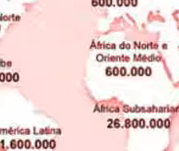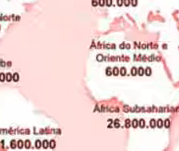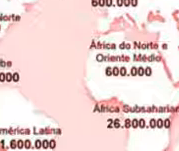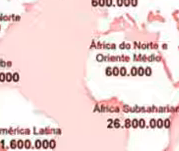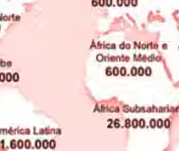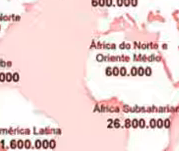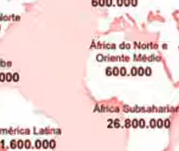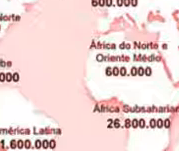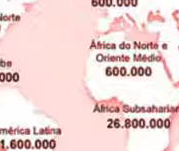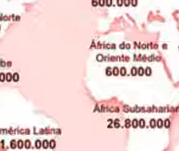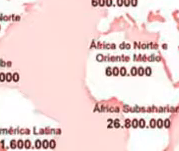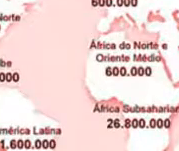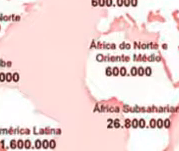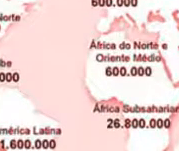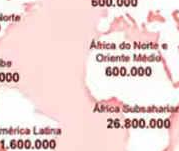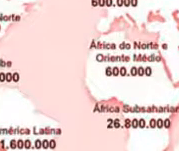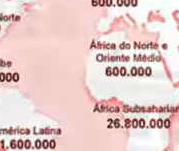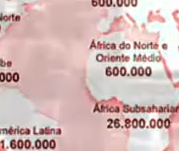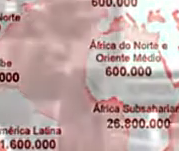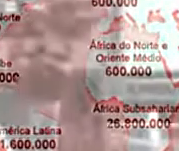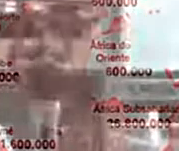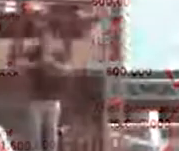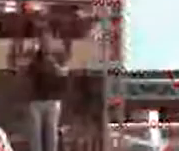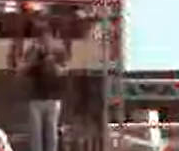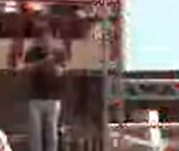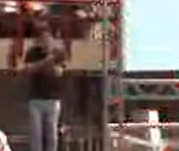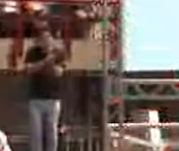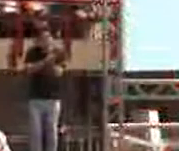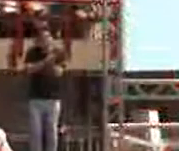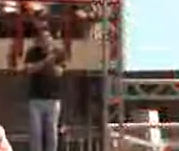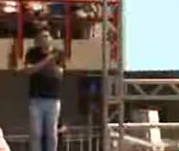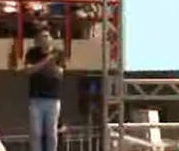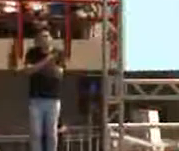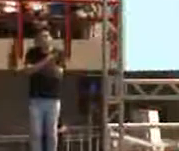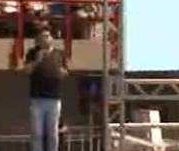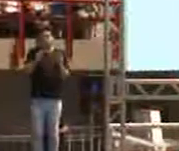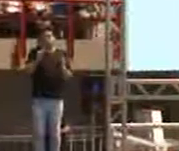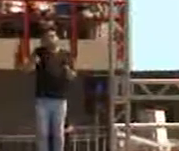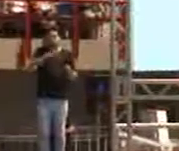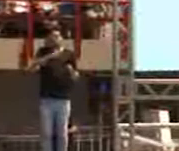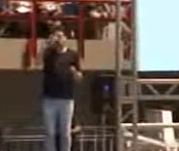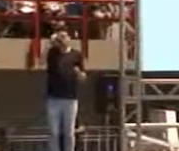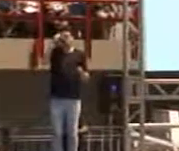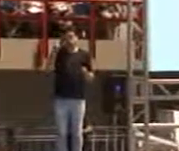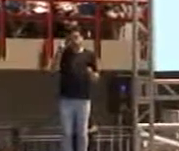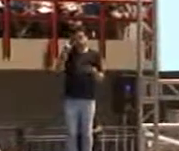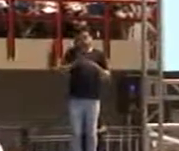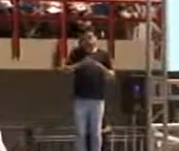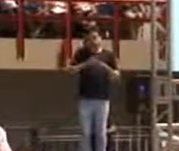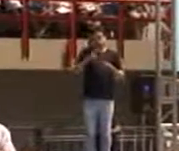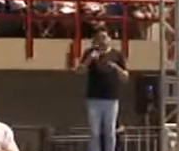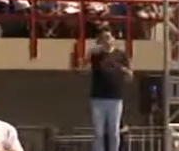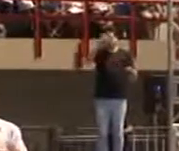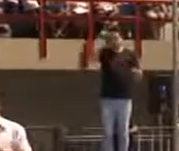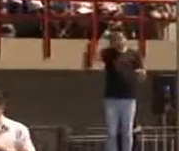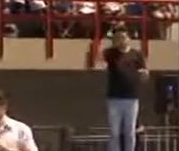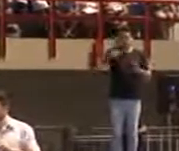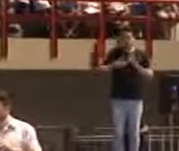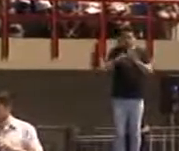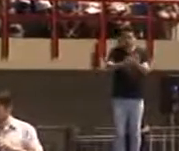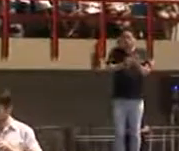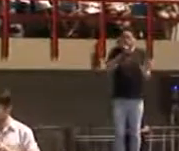de 1.600.000 pessoas infectadas. Isso que a gente sabe. Tem muita pessoa que não tem coragem de se